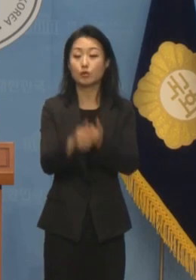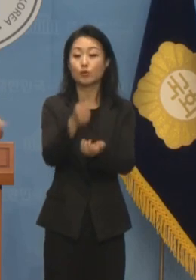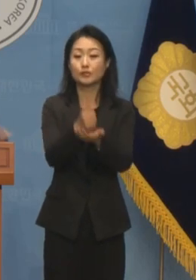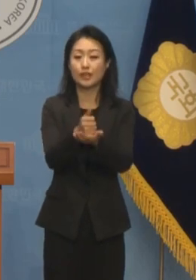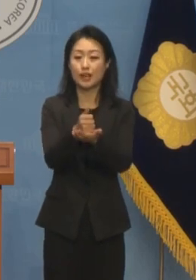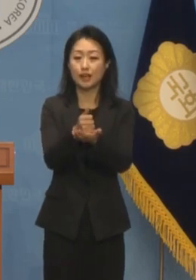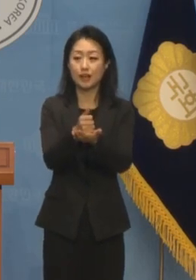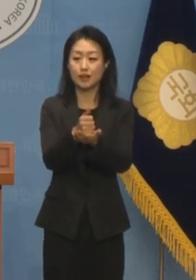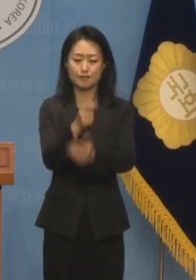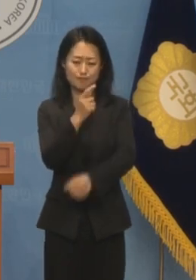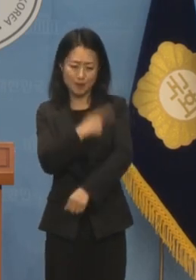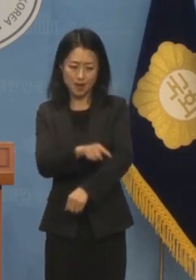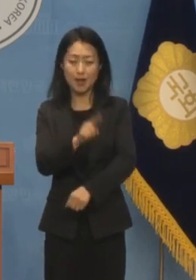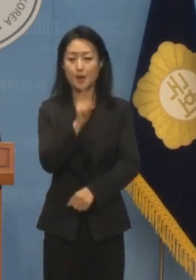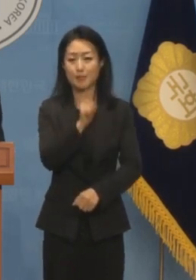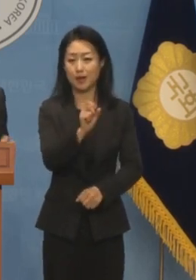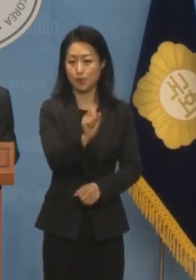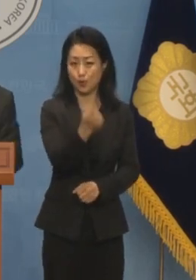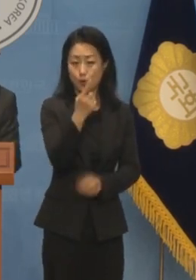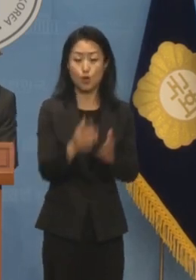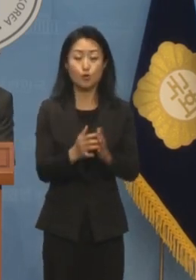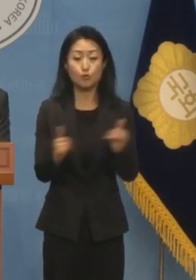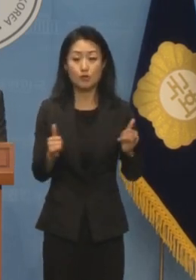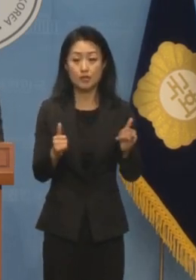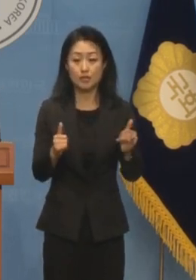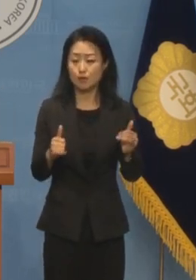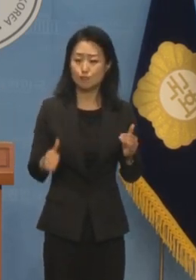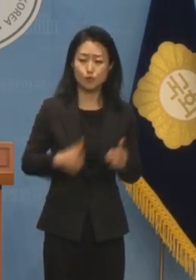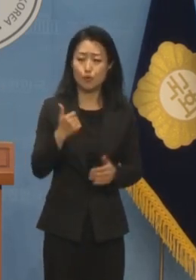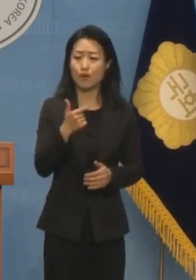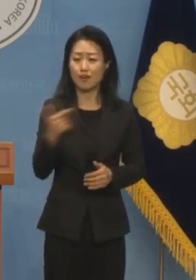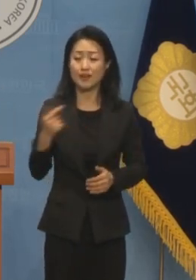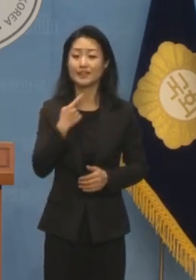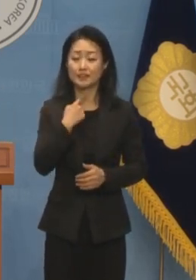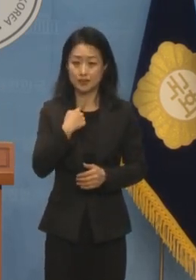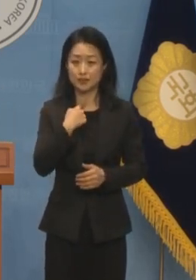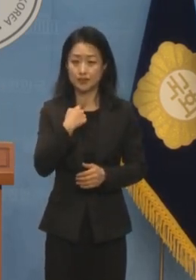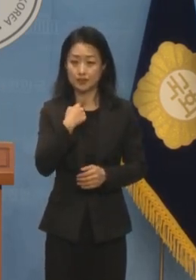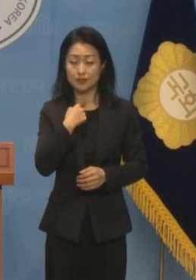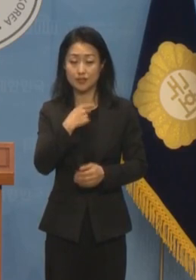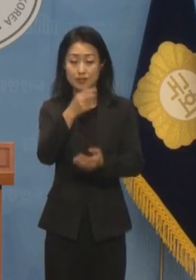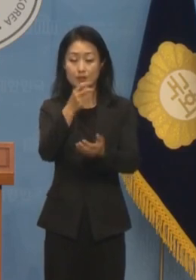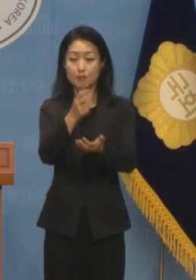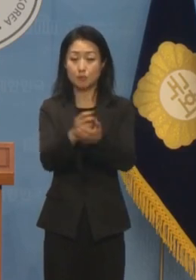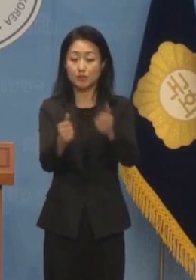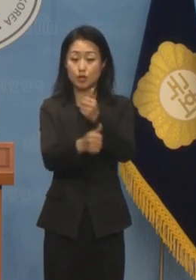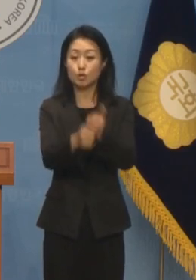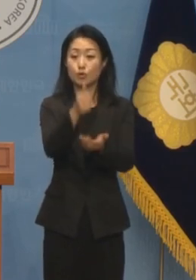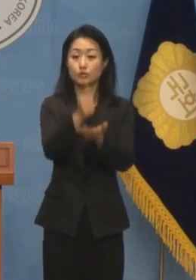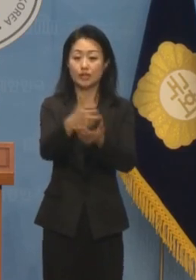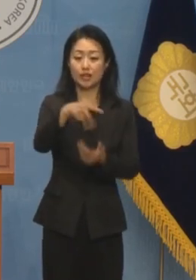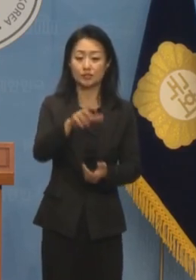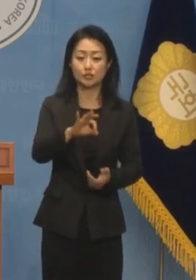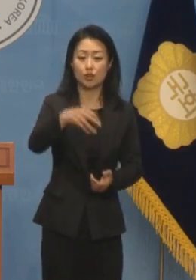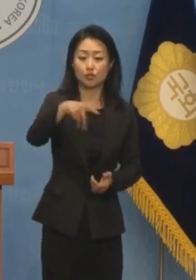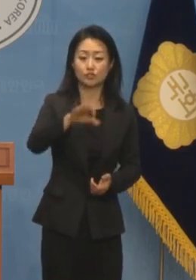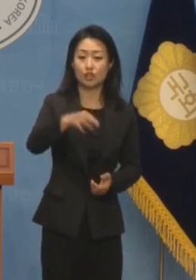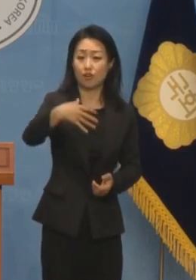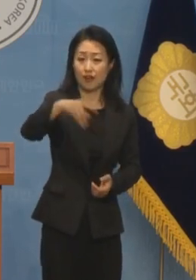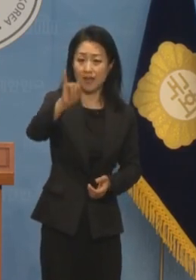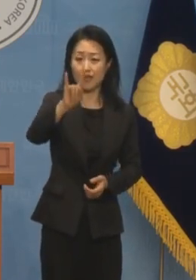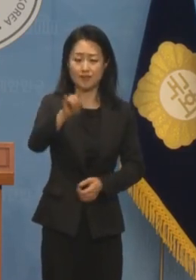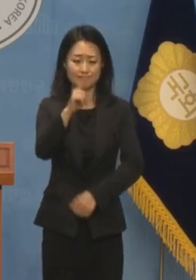법사위원장의 무능한 발언으로 국민의 분노를 유발한 정청래 의원의